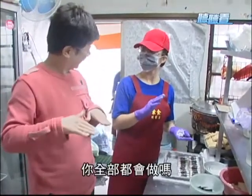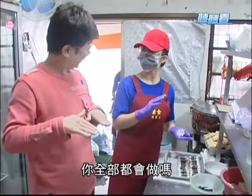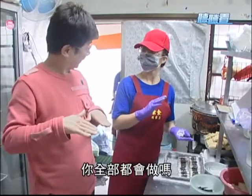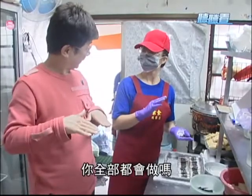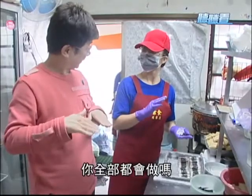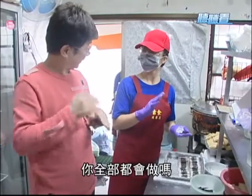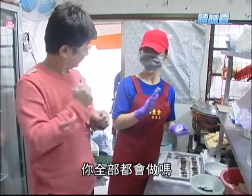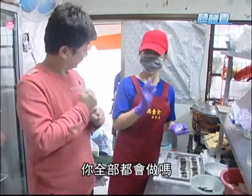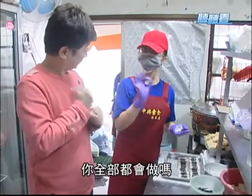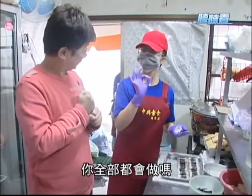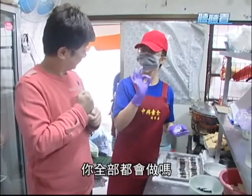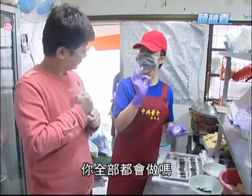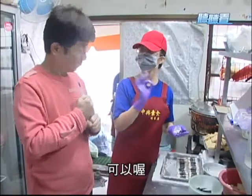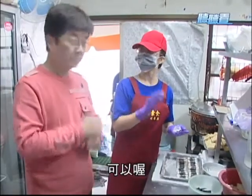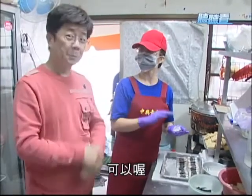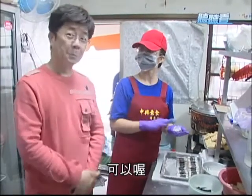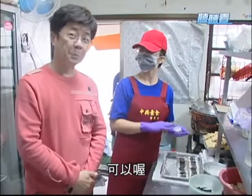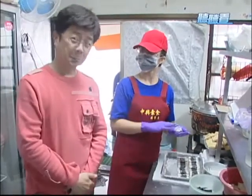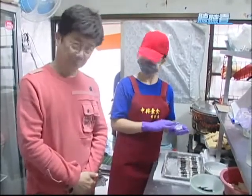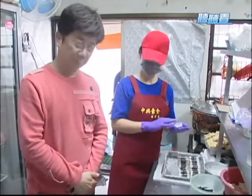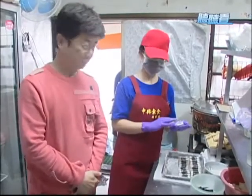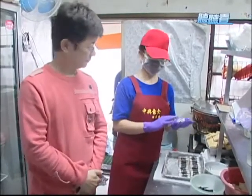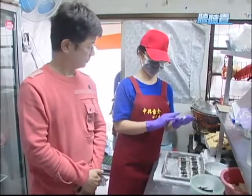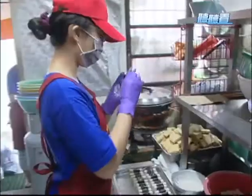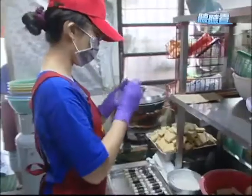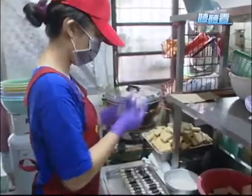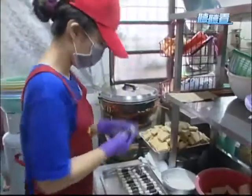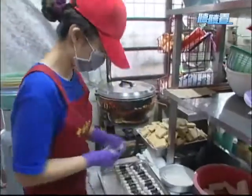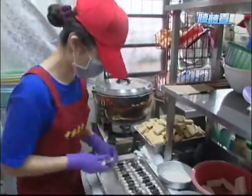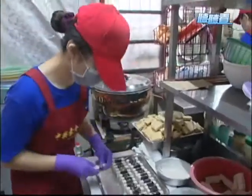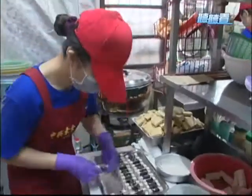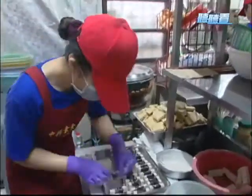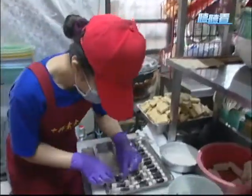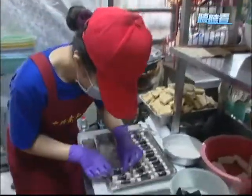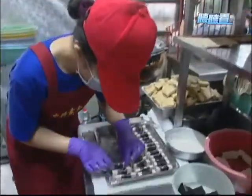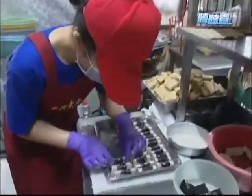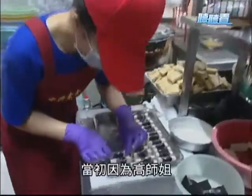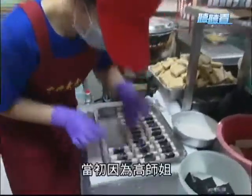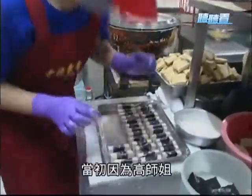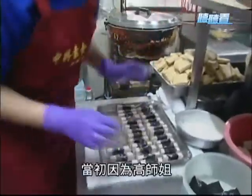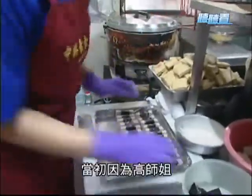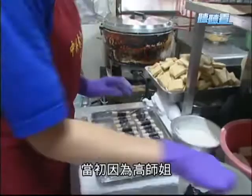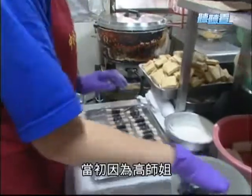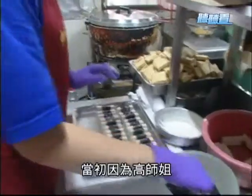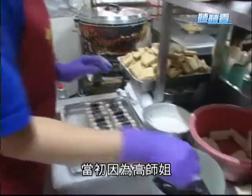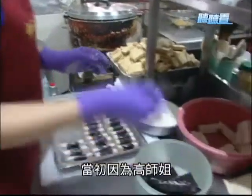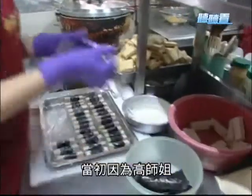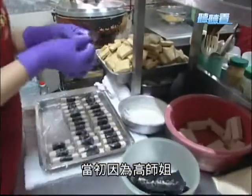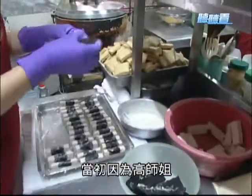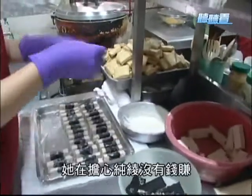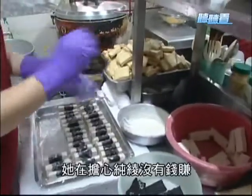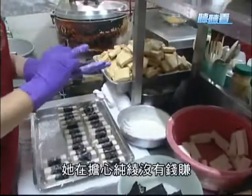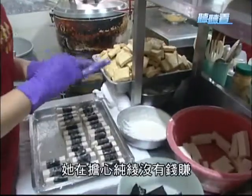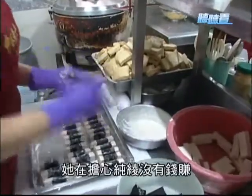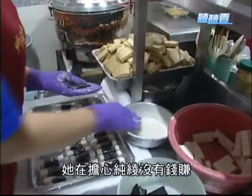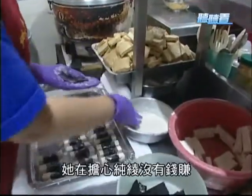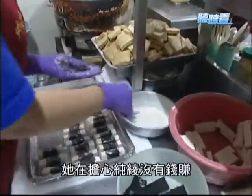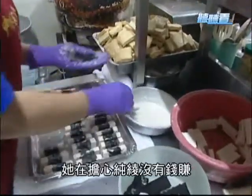做吗？ 可以哦。 哦，哇。 当初因为高师姐她在担心纯